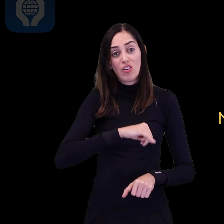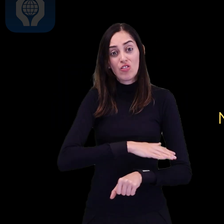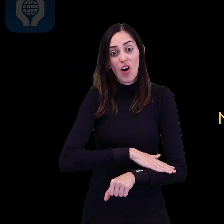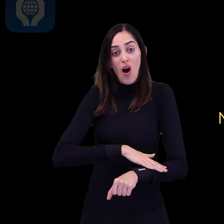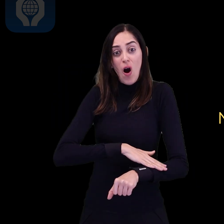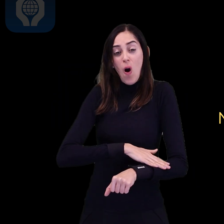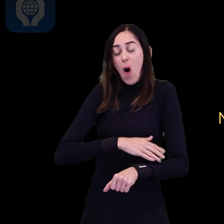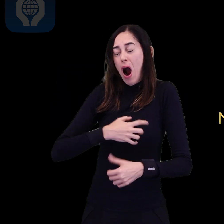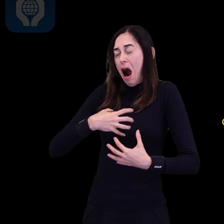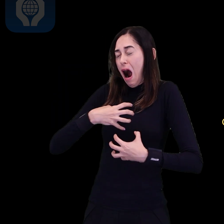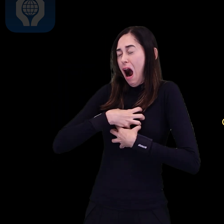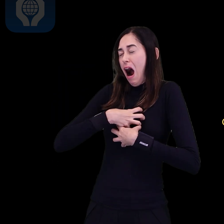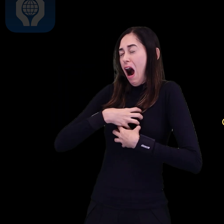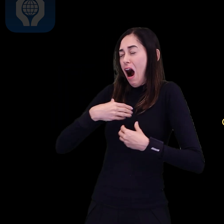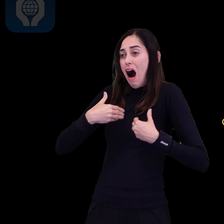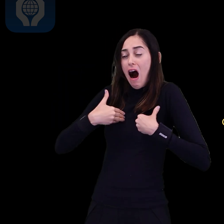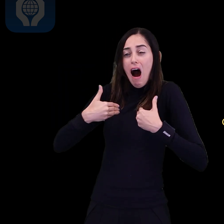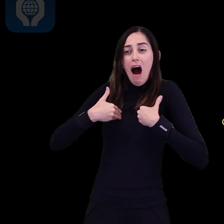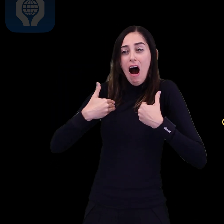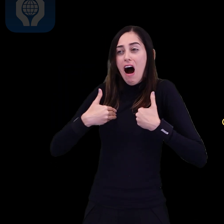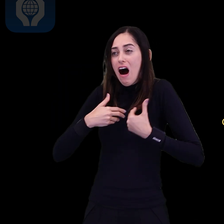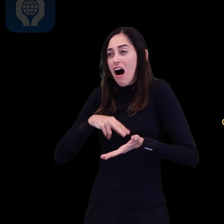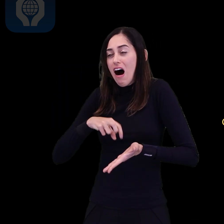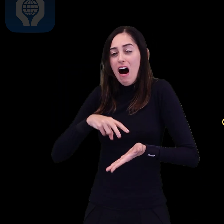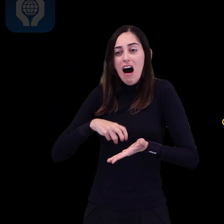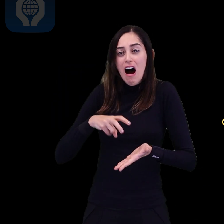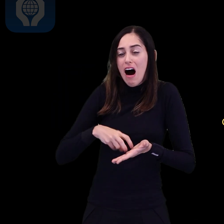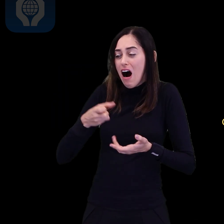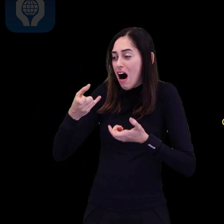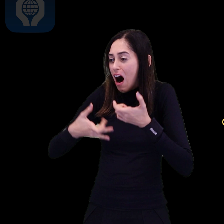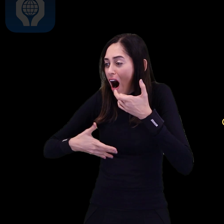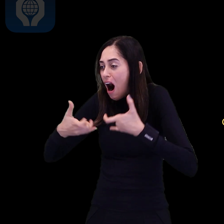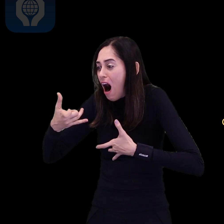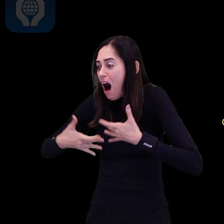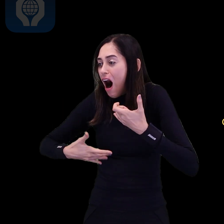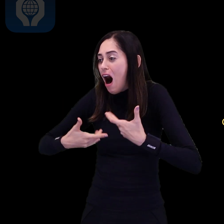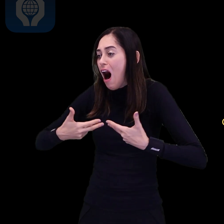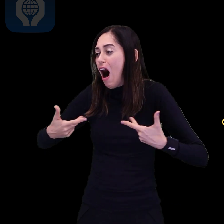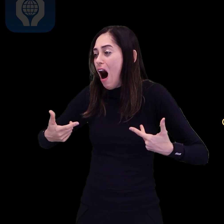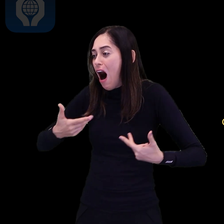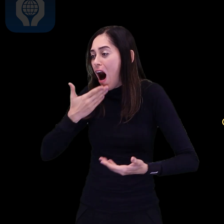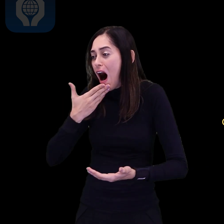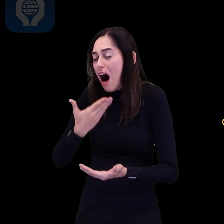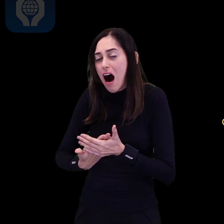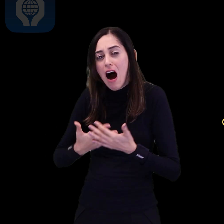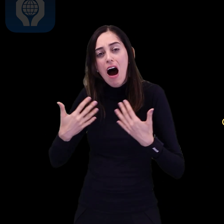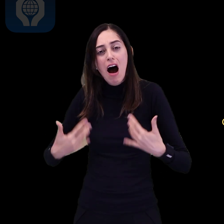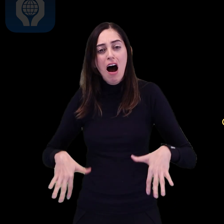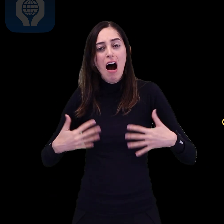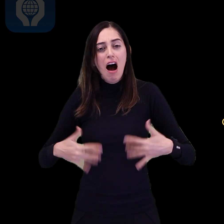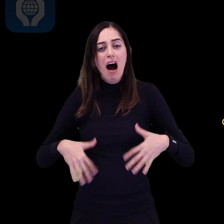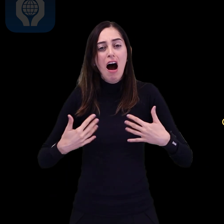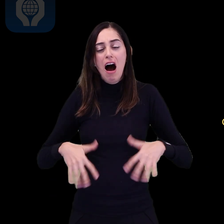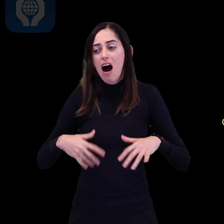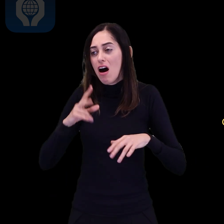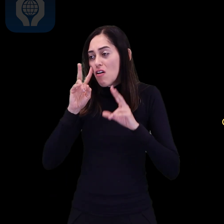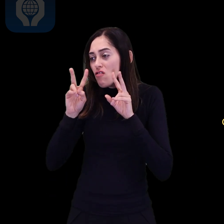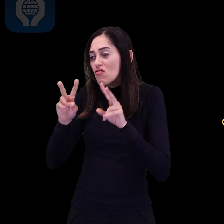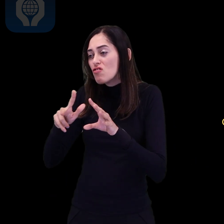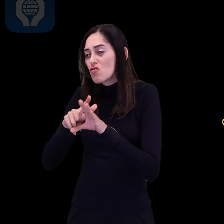neles. Mas quando lhe relataram tudo que José lhes dissera, e vendo Jacó seu pai, as carruagens que José enviara para buscá-lo, seu